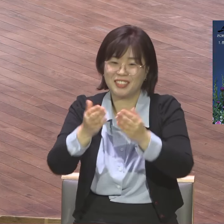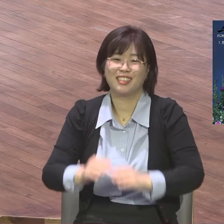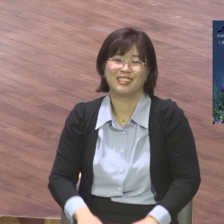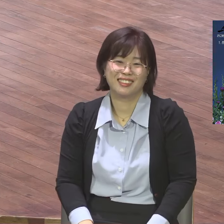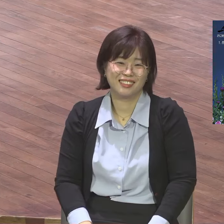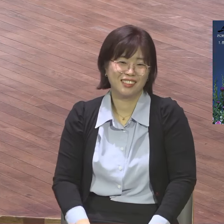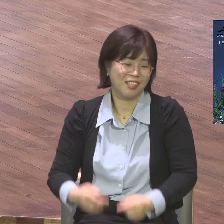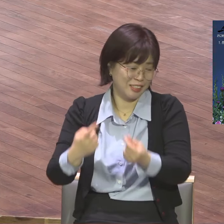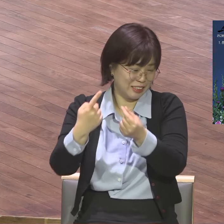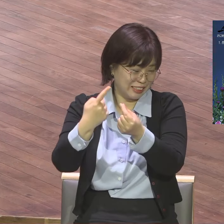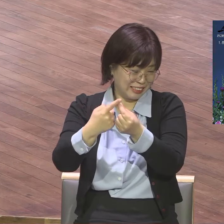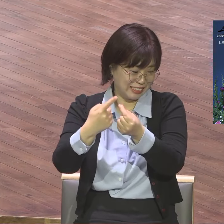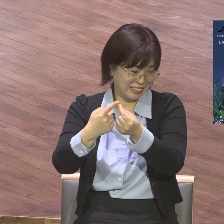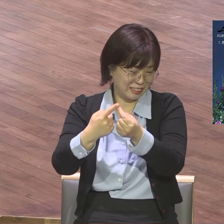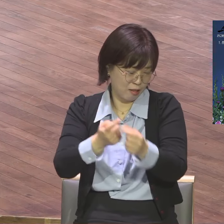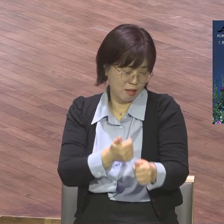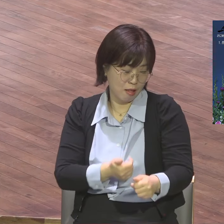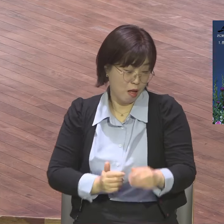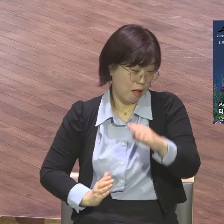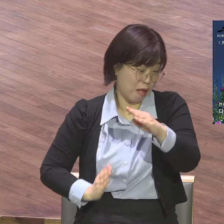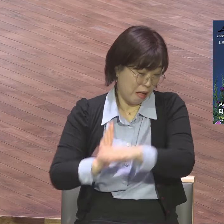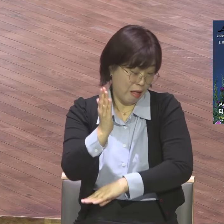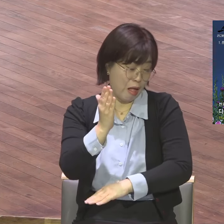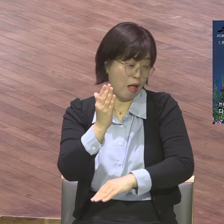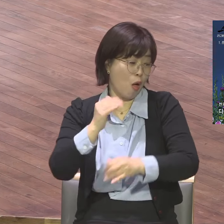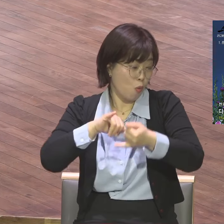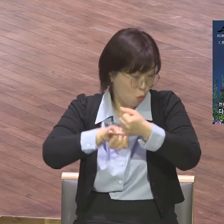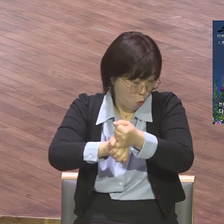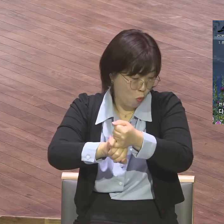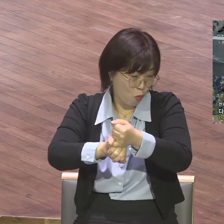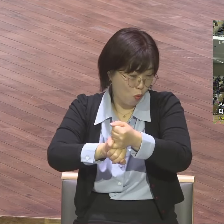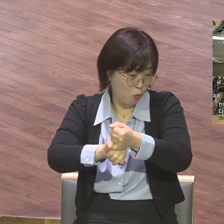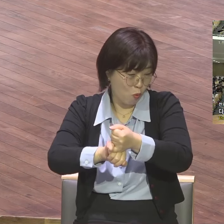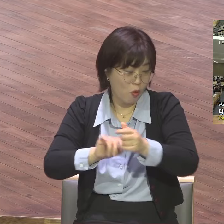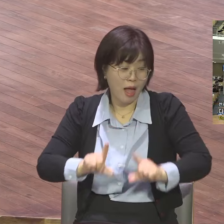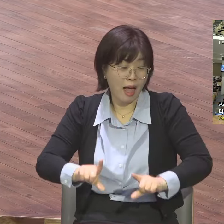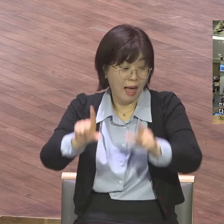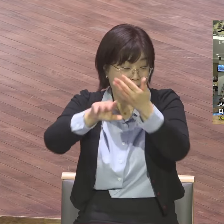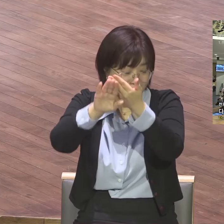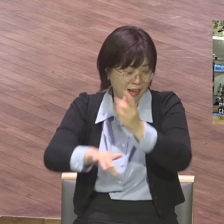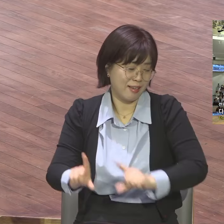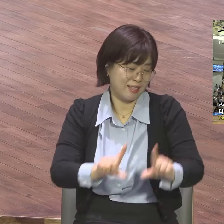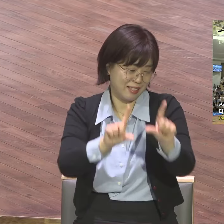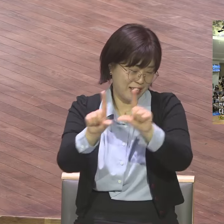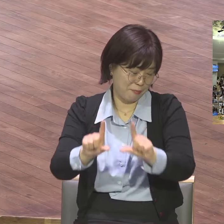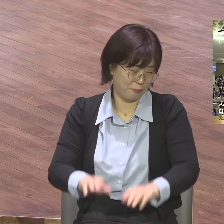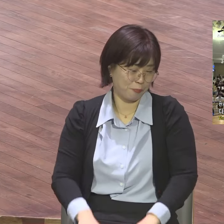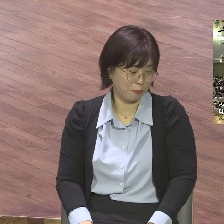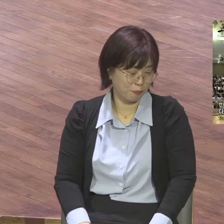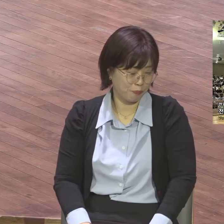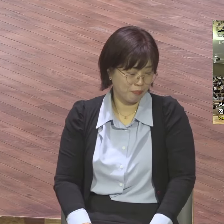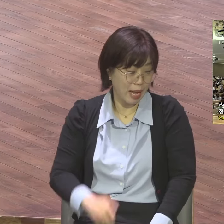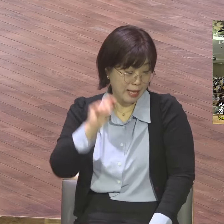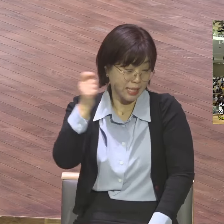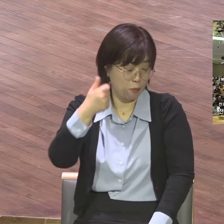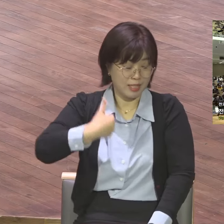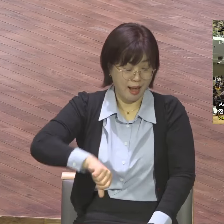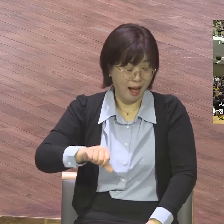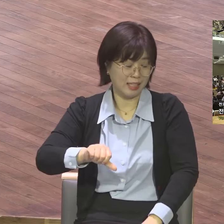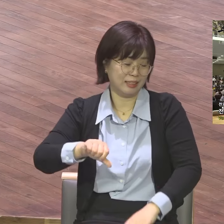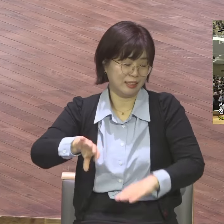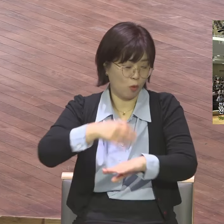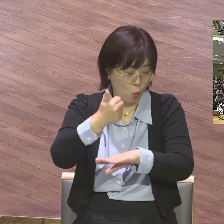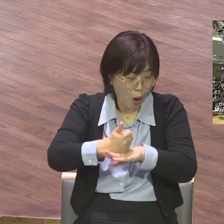삶입니다. 자, 다윗의 일절입니다. 다윗의 아들 예루살렘 왕 전도자의 말씀입니다. 전도자가